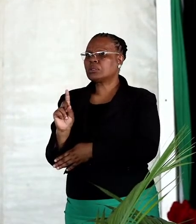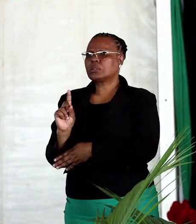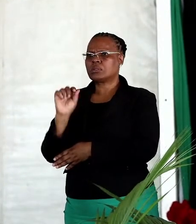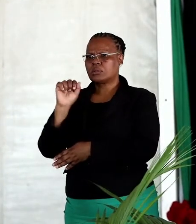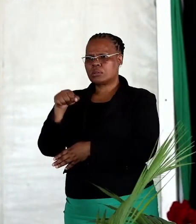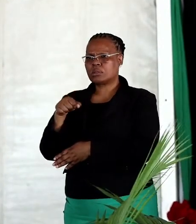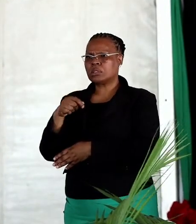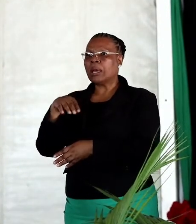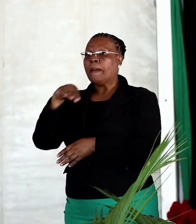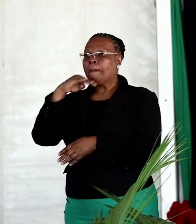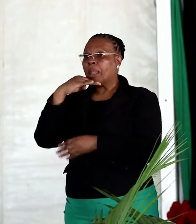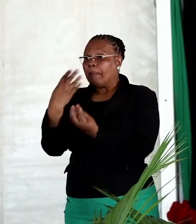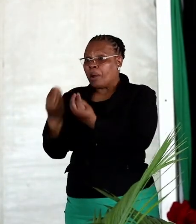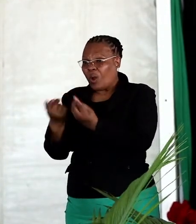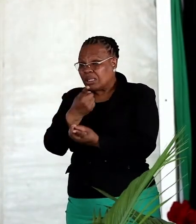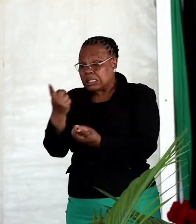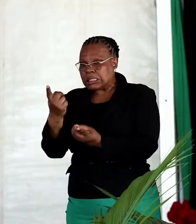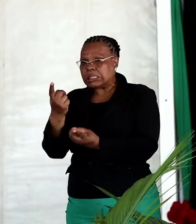Bayazi le mbali.